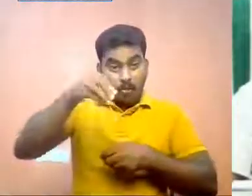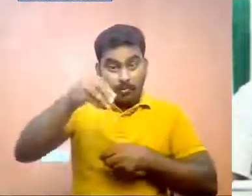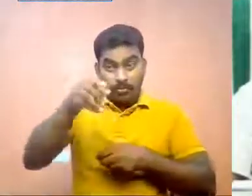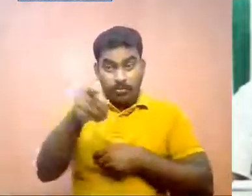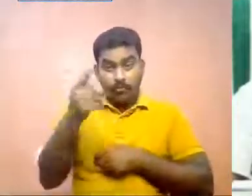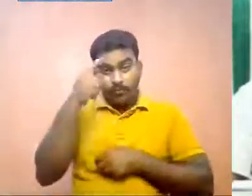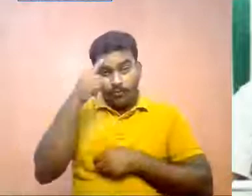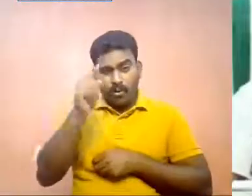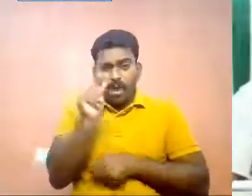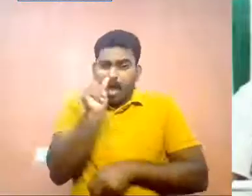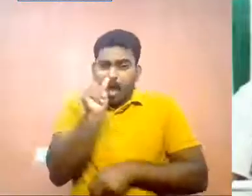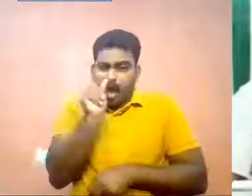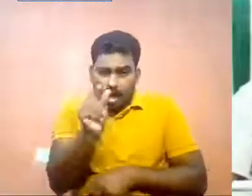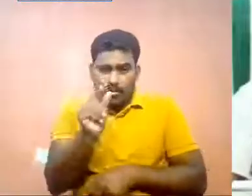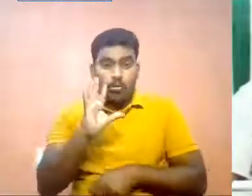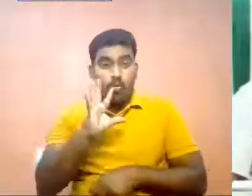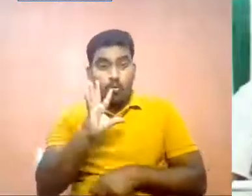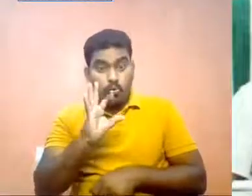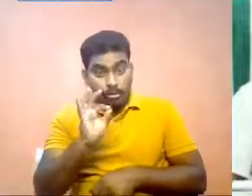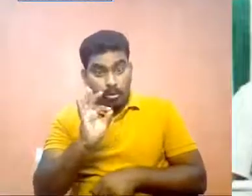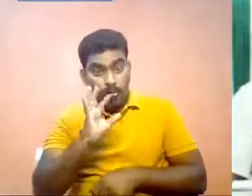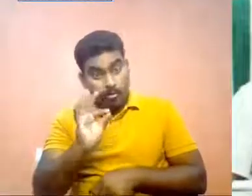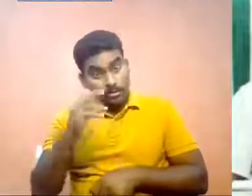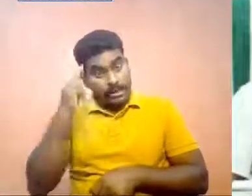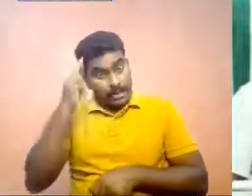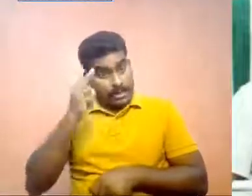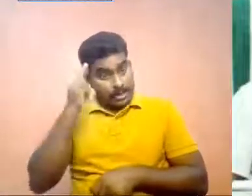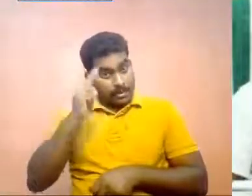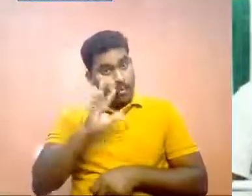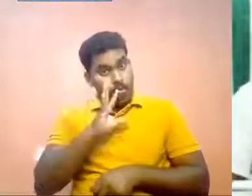അത്യാവശ്യ കാര്യങ്ങൾക്ക് മാത്രമാവണം.